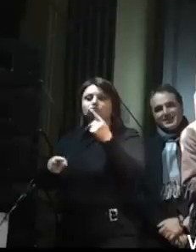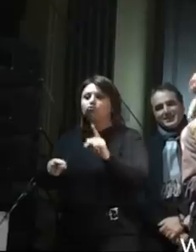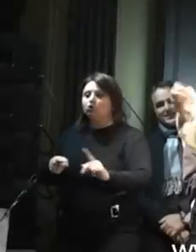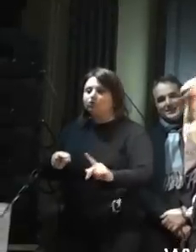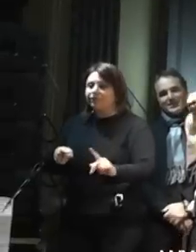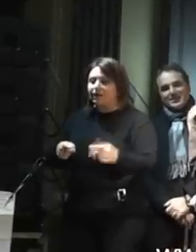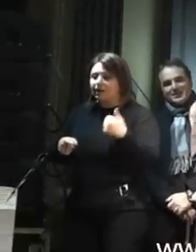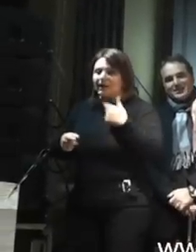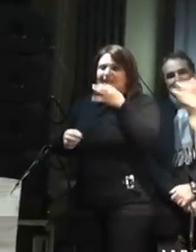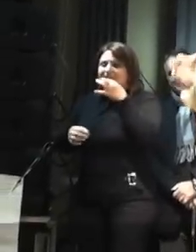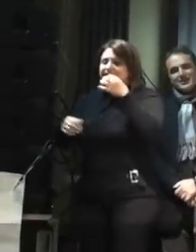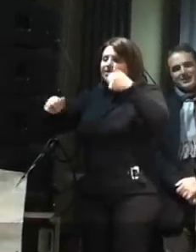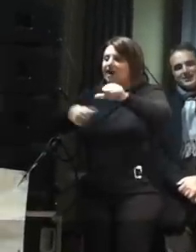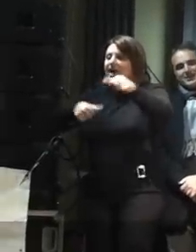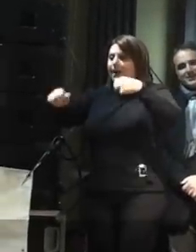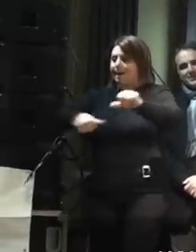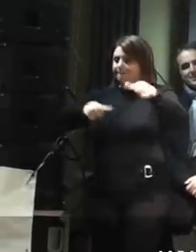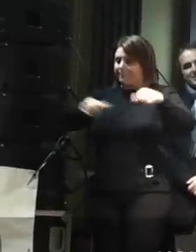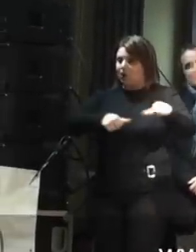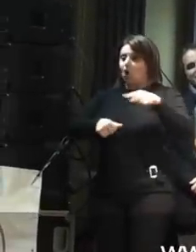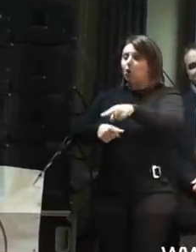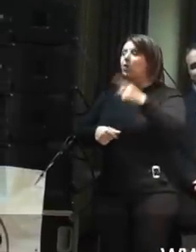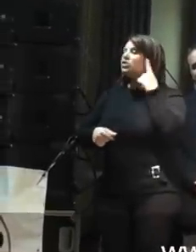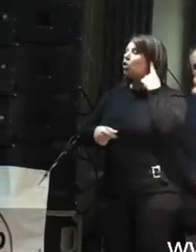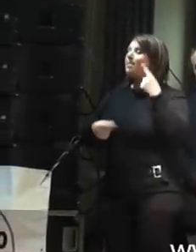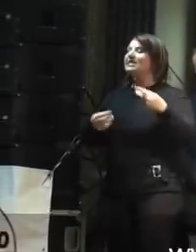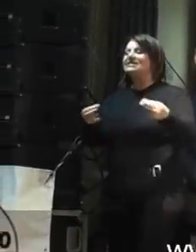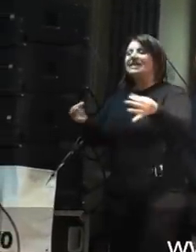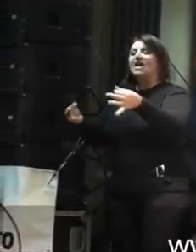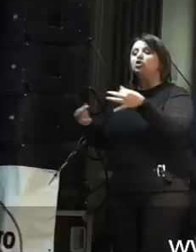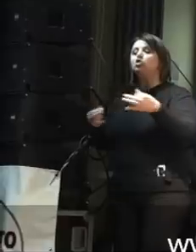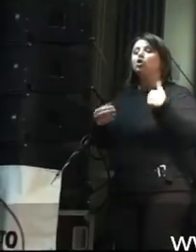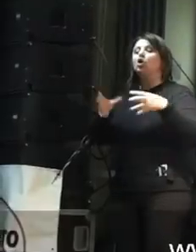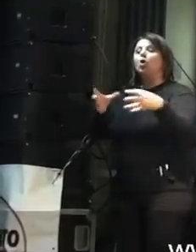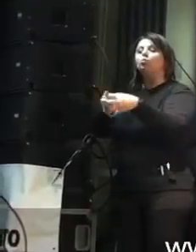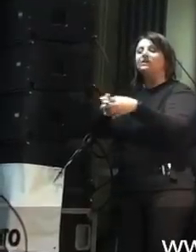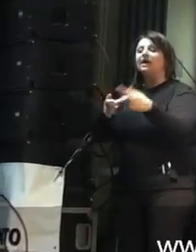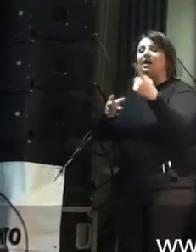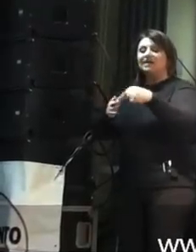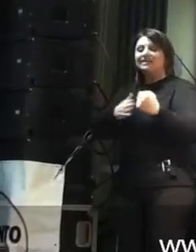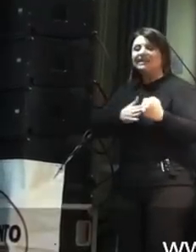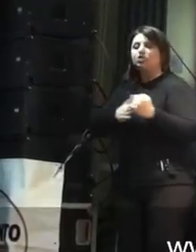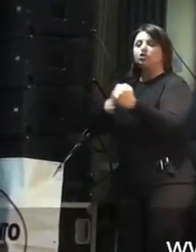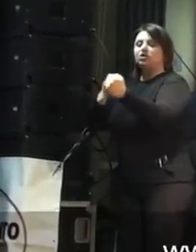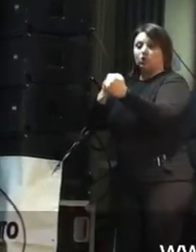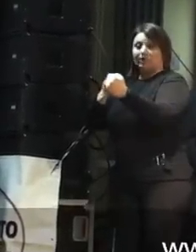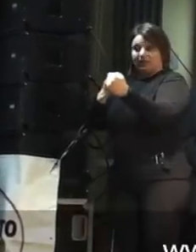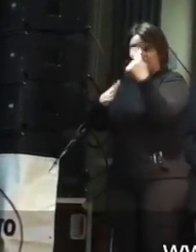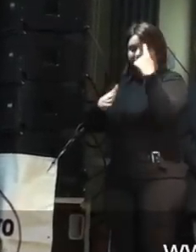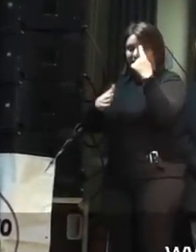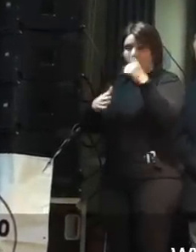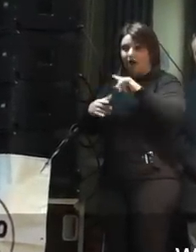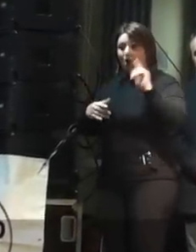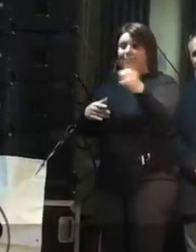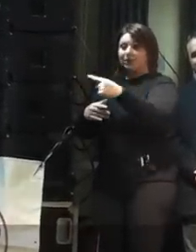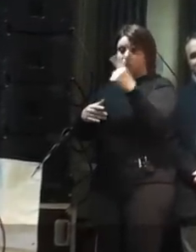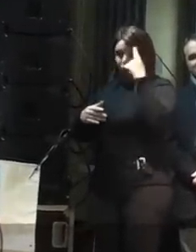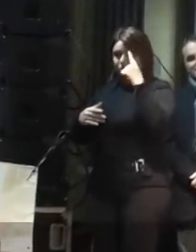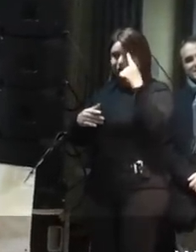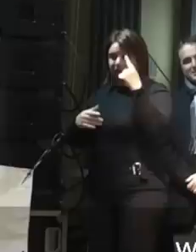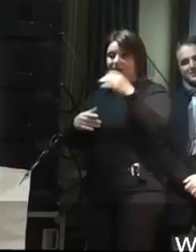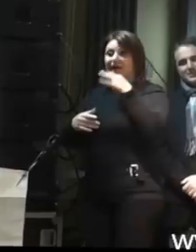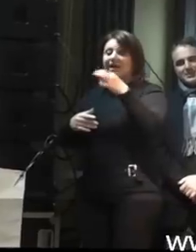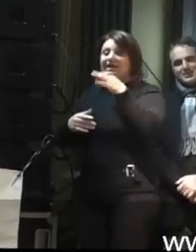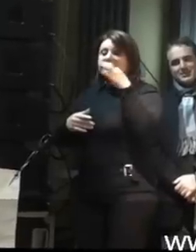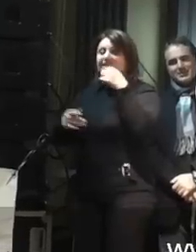e questo si chiama senso di comunità, senso di solidarietà, che non c'è più, che devono essere